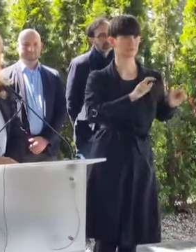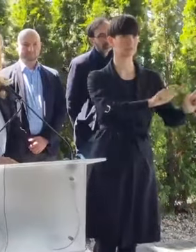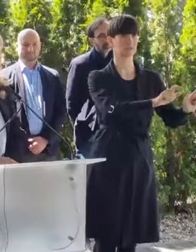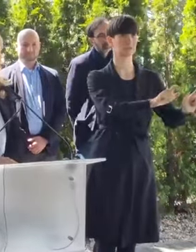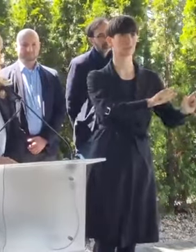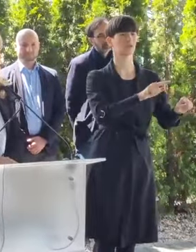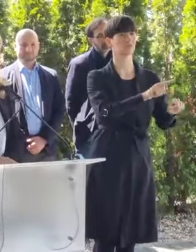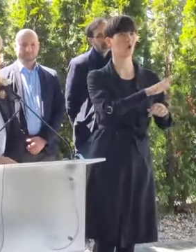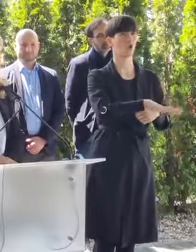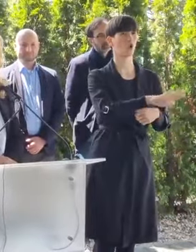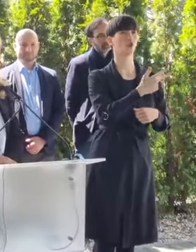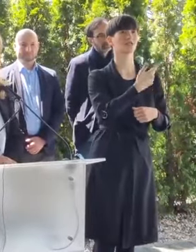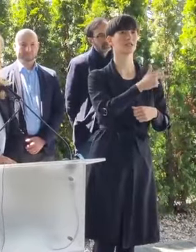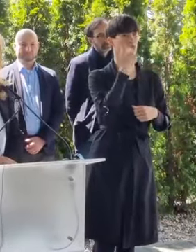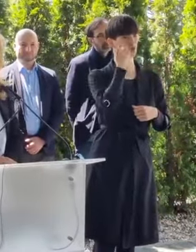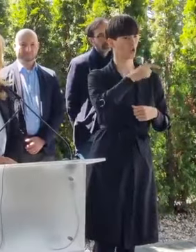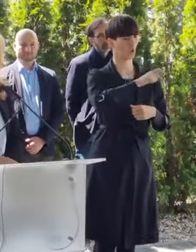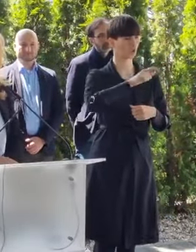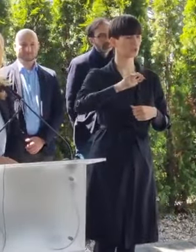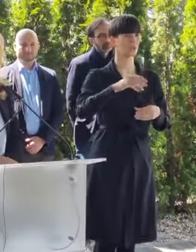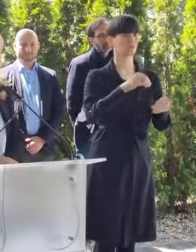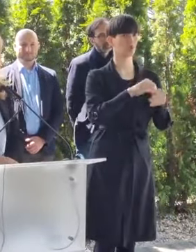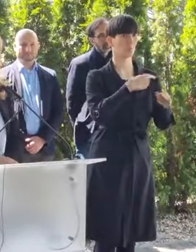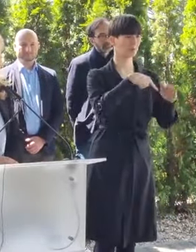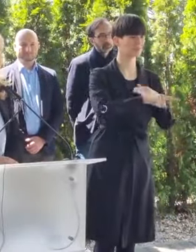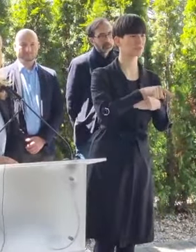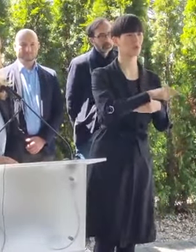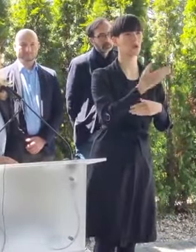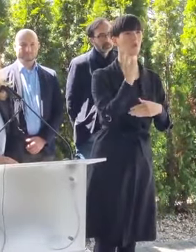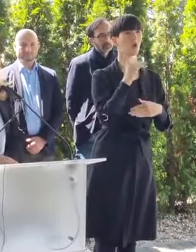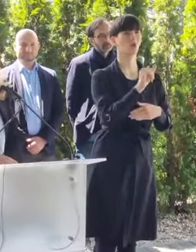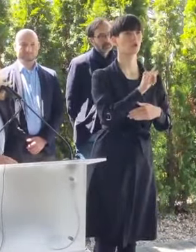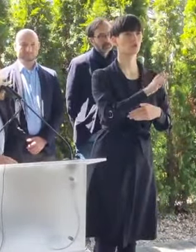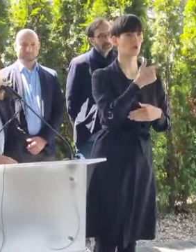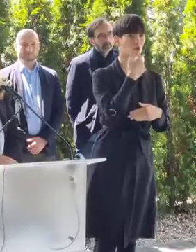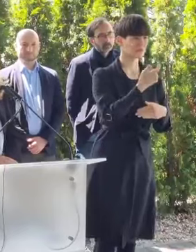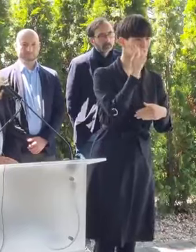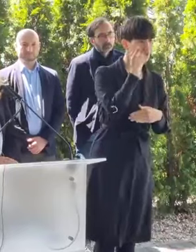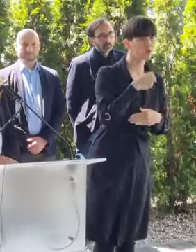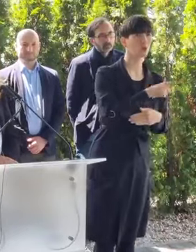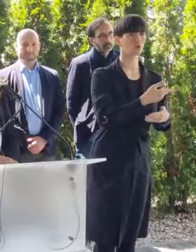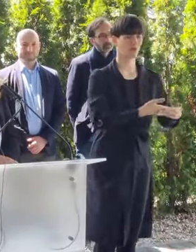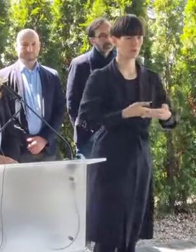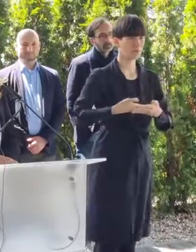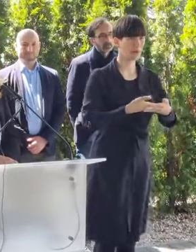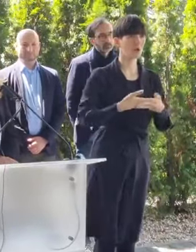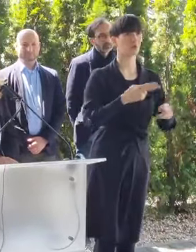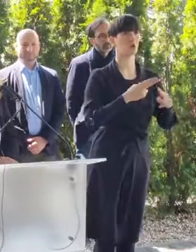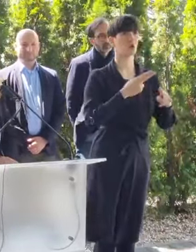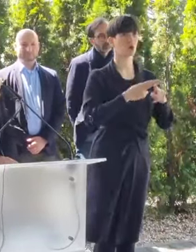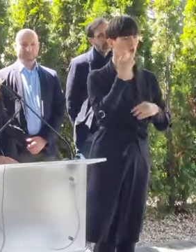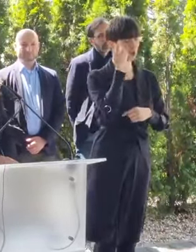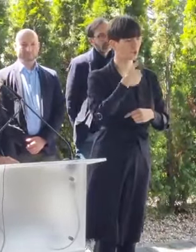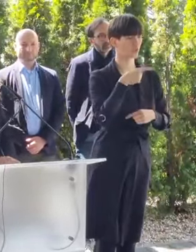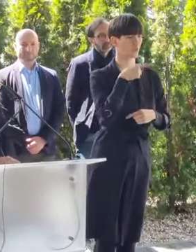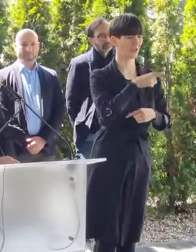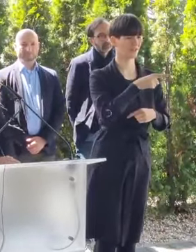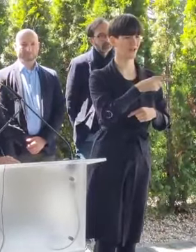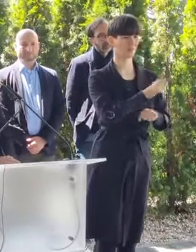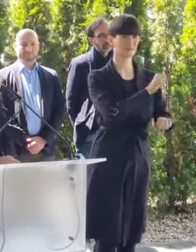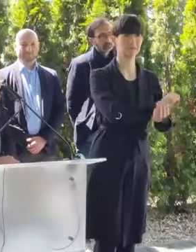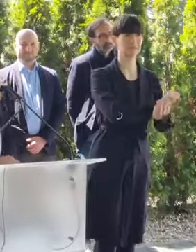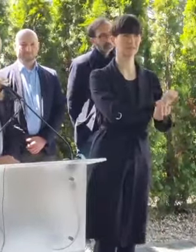s tým, že tam boli starí ľudia, boli tam malé bábetka, boli tam chorí ľudia. Držali ich tam v